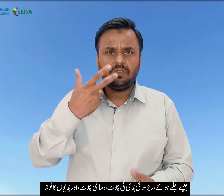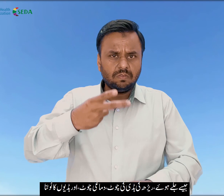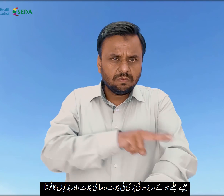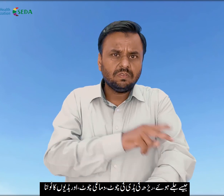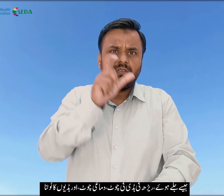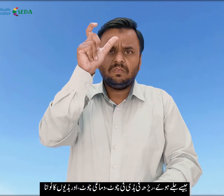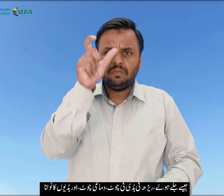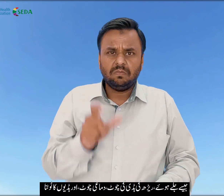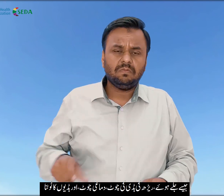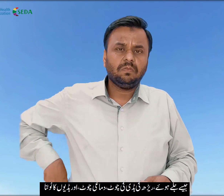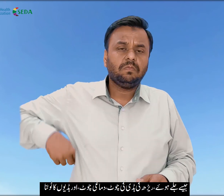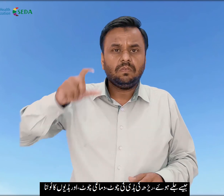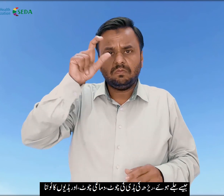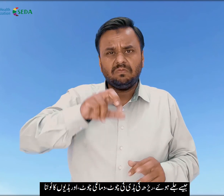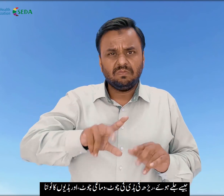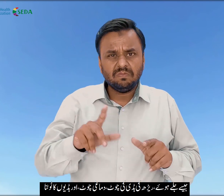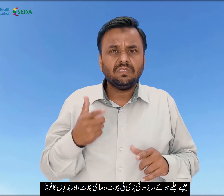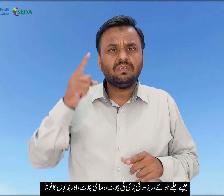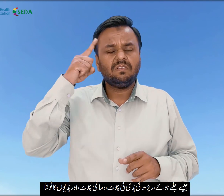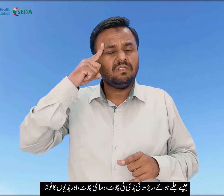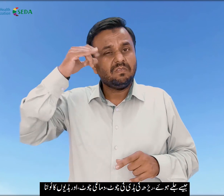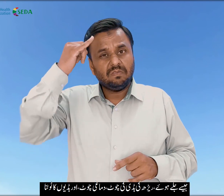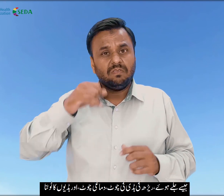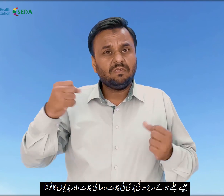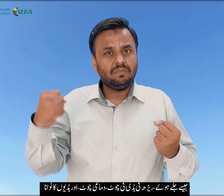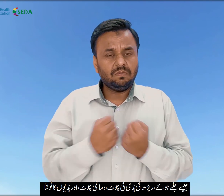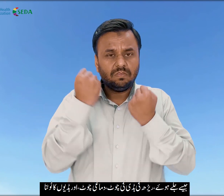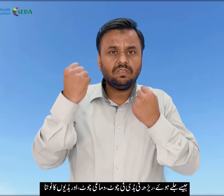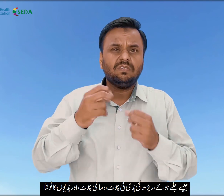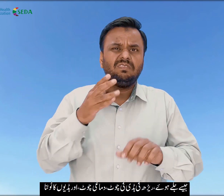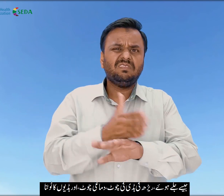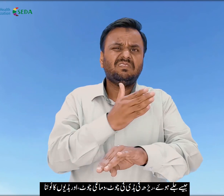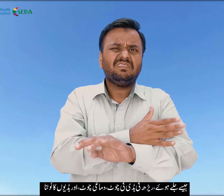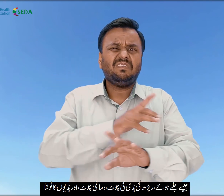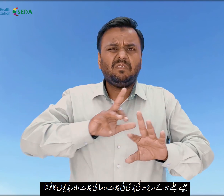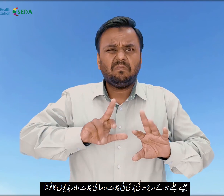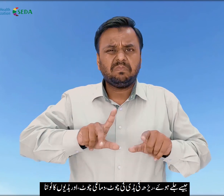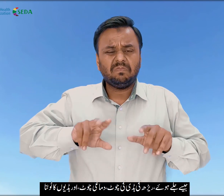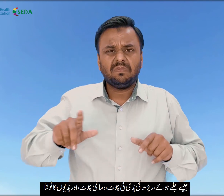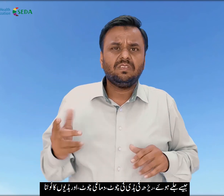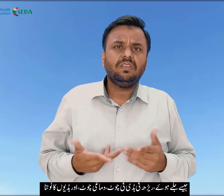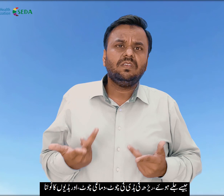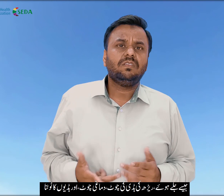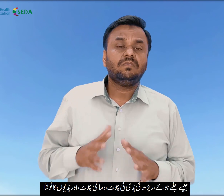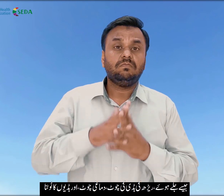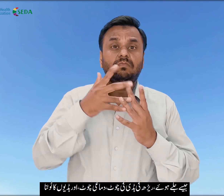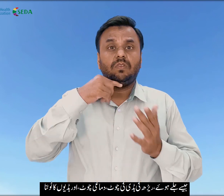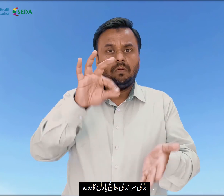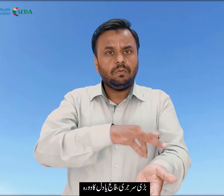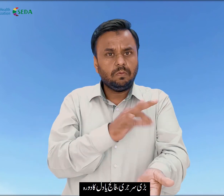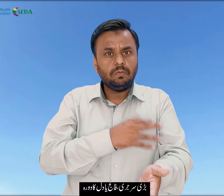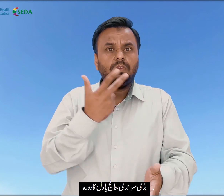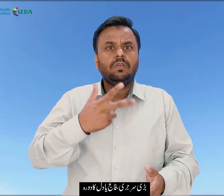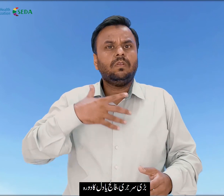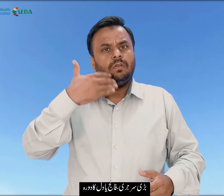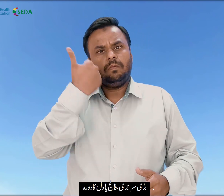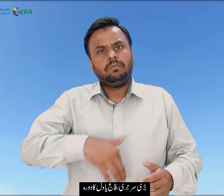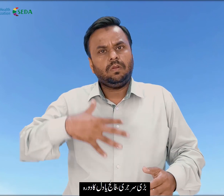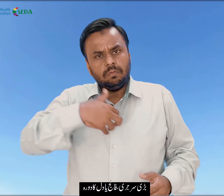ہوئے، ریڑھ کی ہڈی کی چوٹ، دماغی چوٹ اور ہڈیوں کا ٹوٹنا، بڑی سرجری، فالج یا